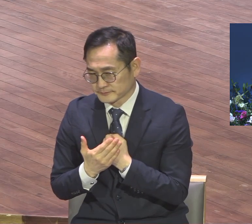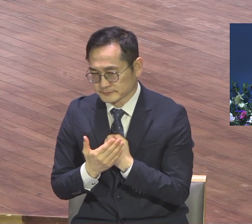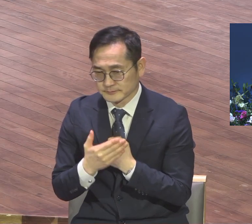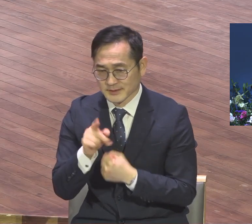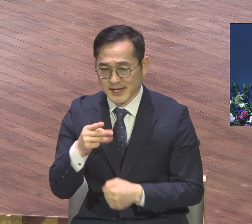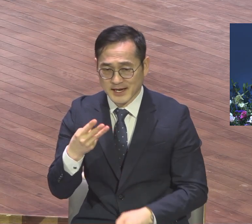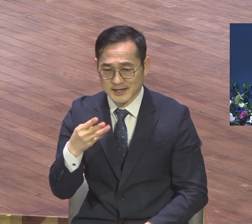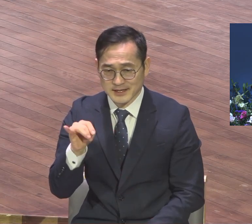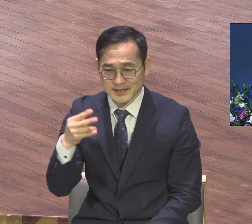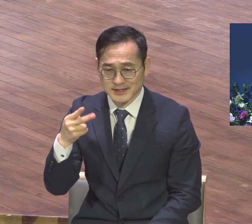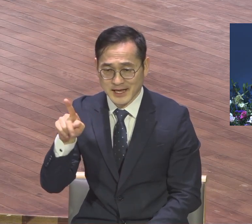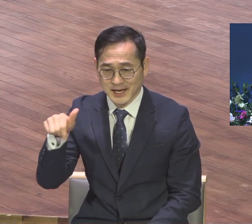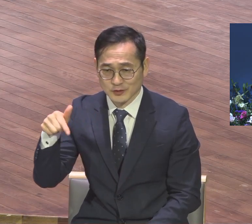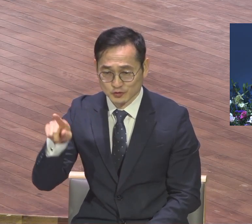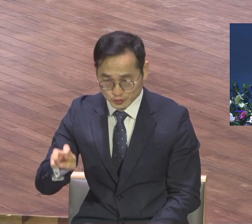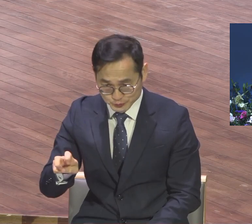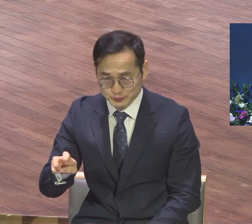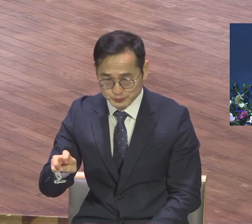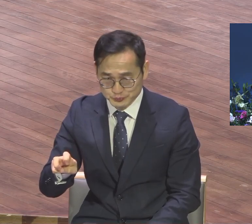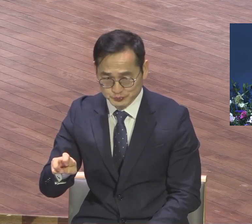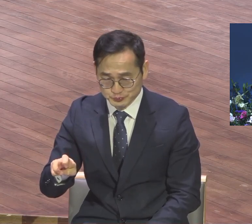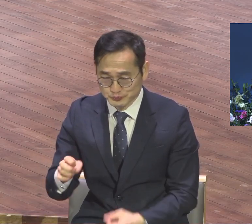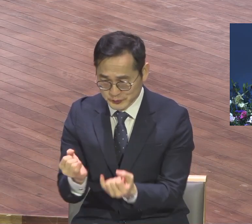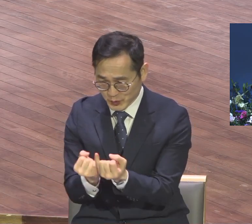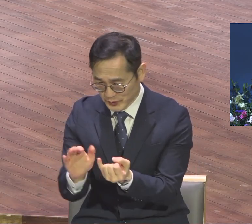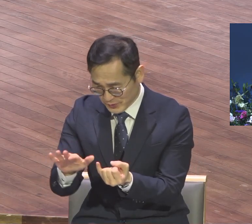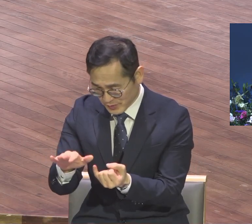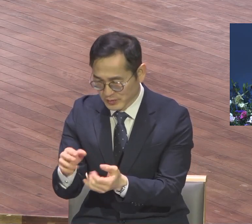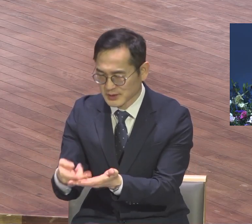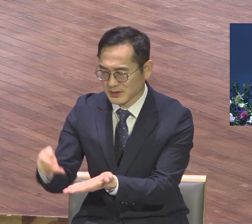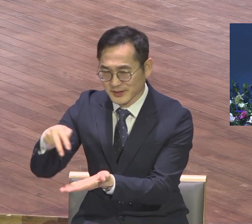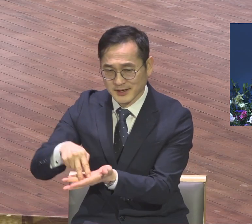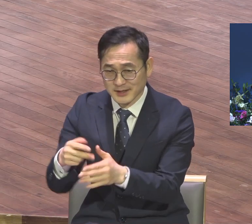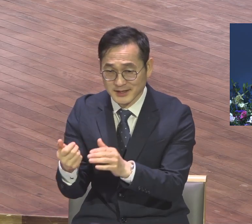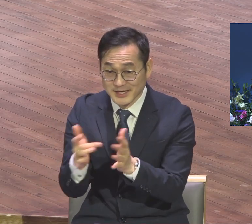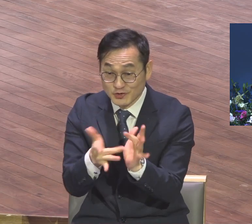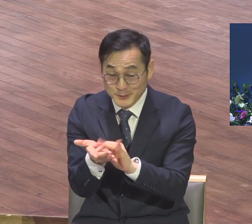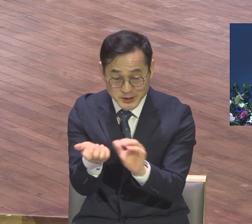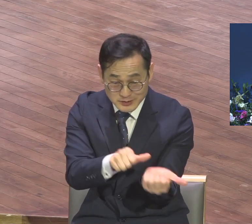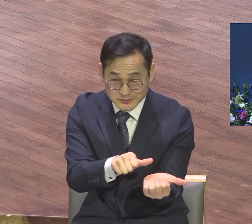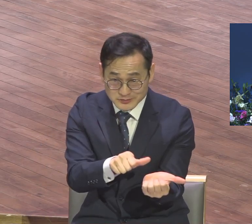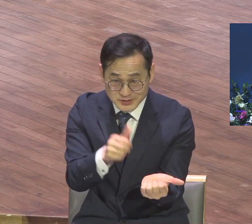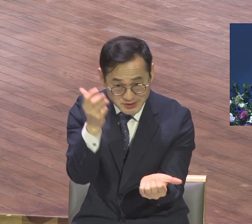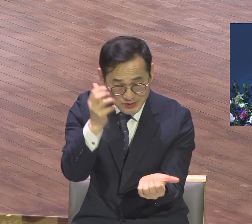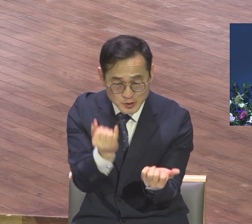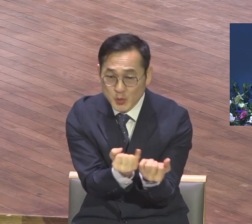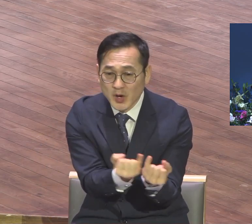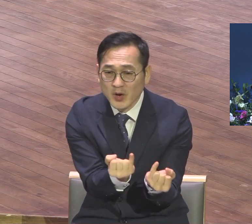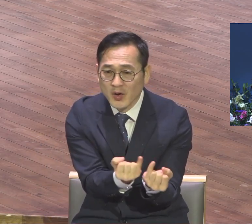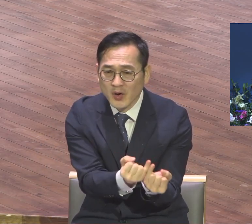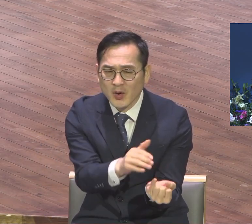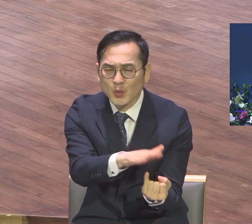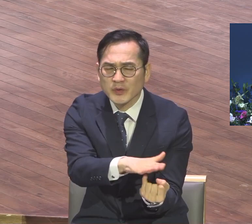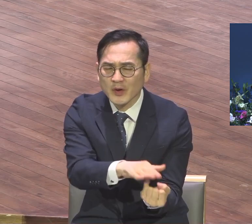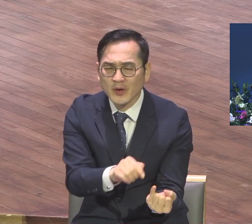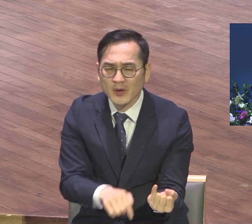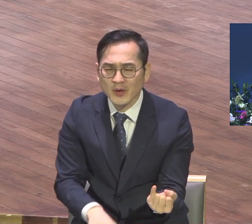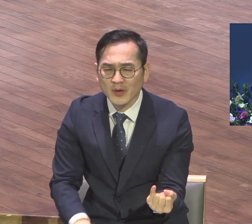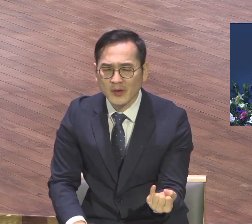자굼 일어나라. 예수님이 죽은 소녀를 일으킨 것이 우리와 무슨 상관이